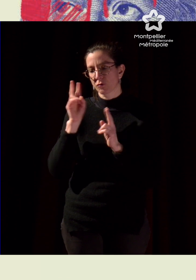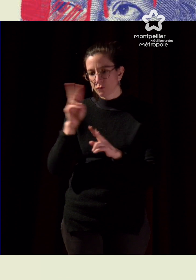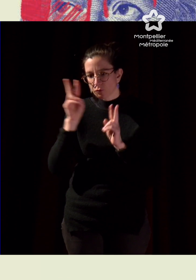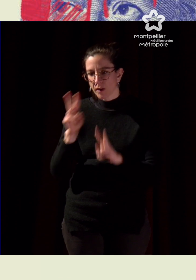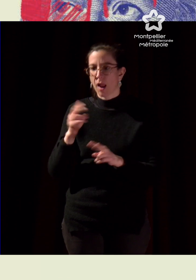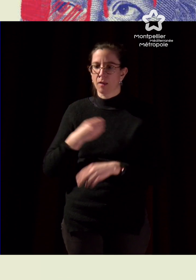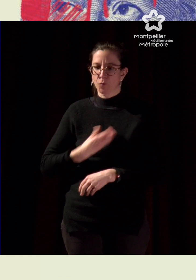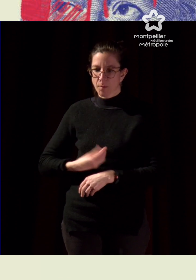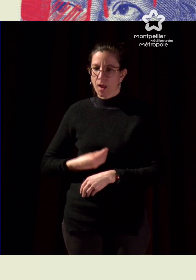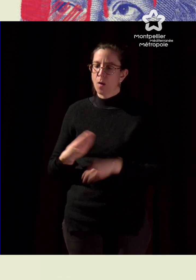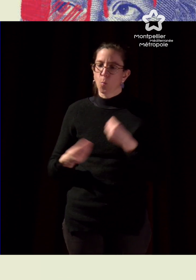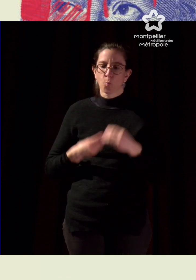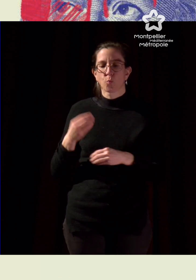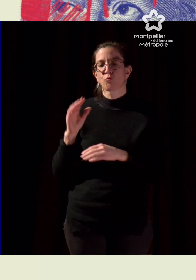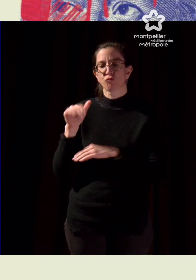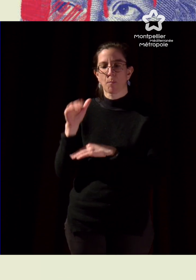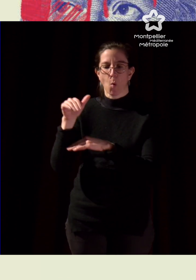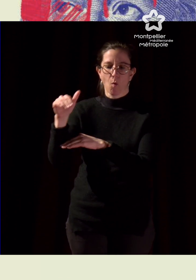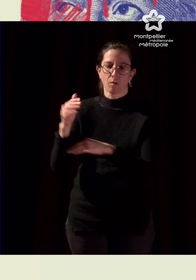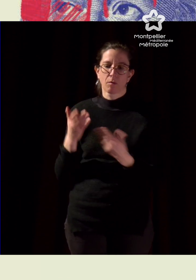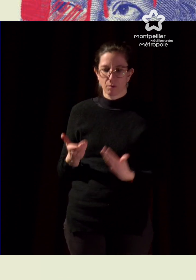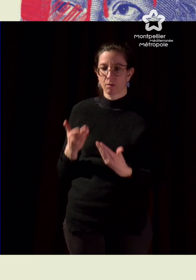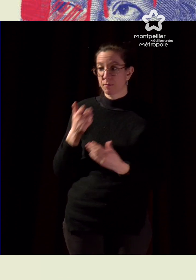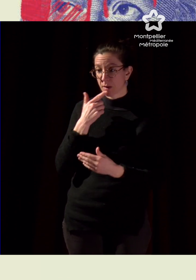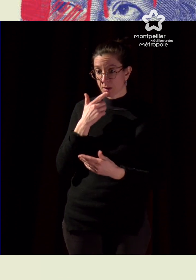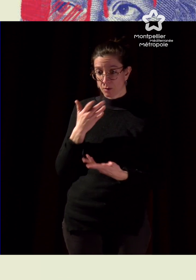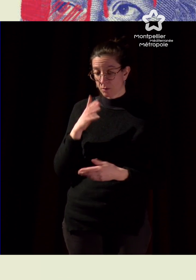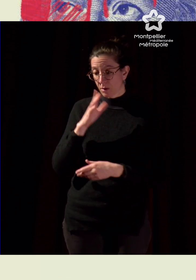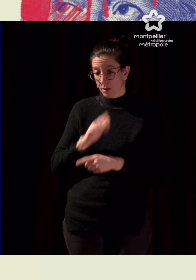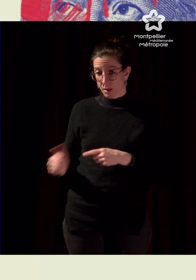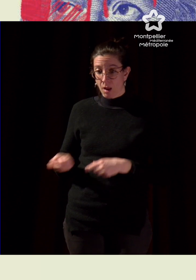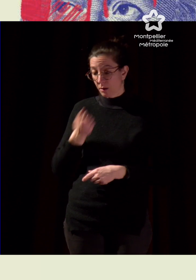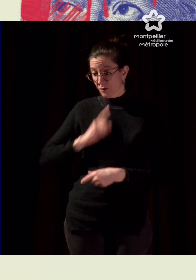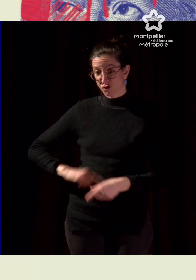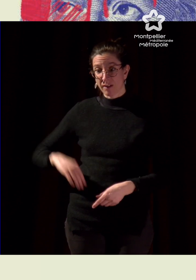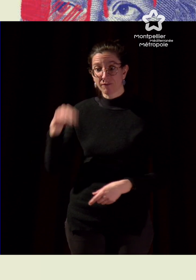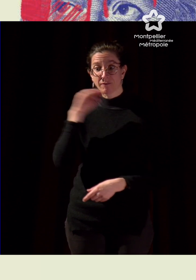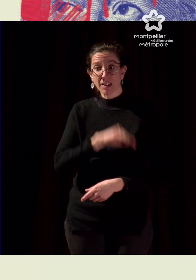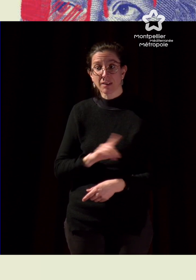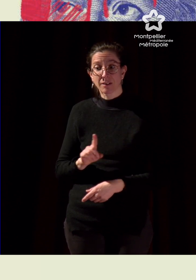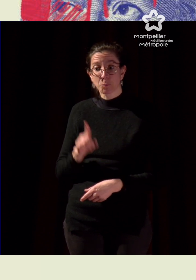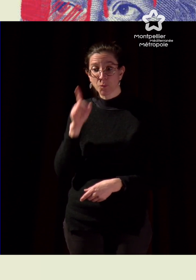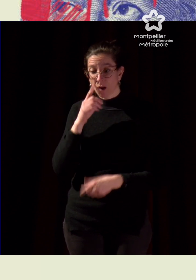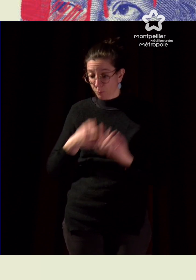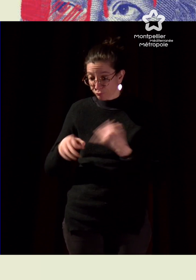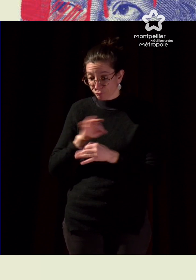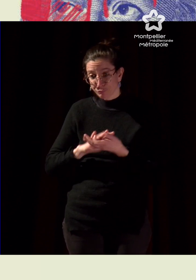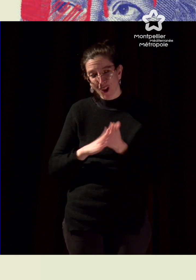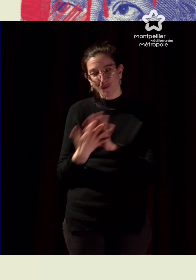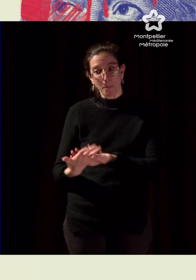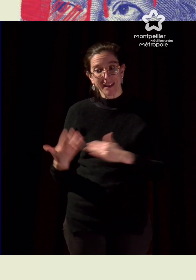très, très vite. Donc, dans ce cas-là, vous avez moins besoin de la lactase. C'est comme si vous mangez des yaourts. Il y a déjà tout ce qu'il faut, entre